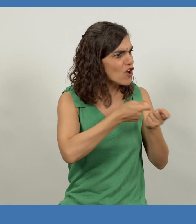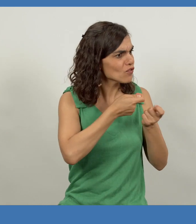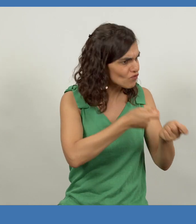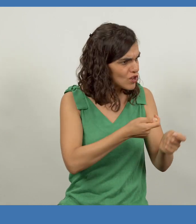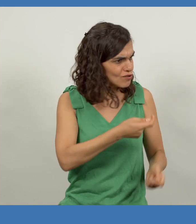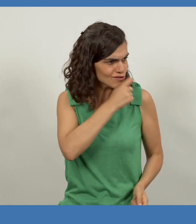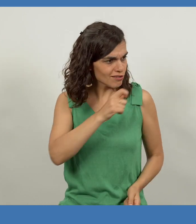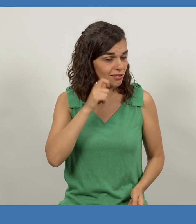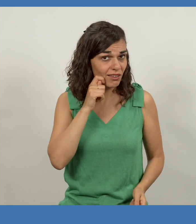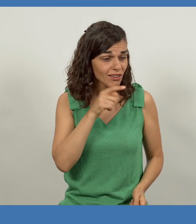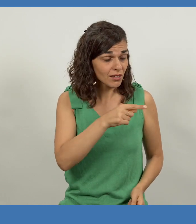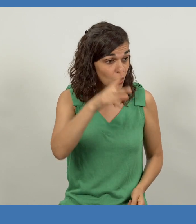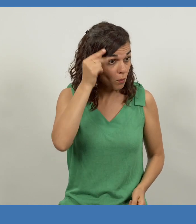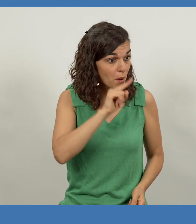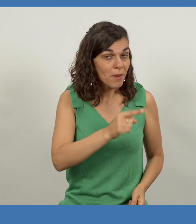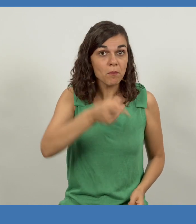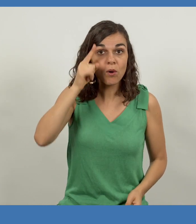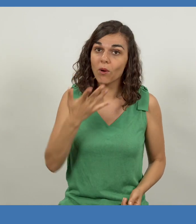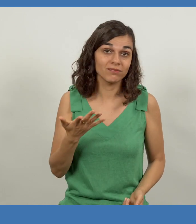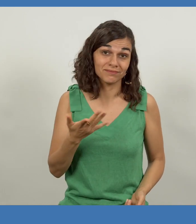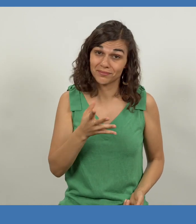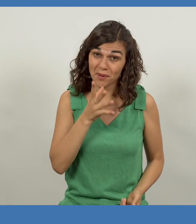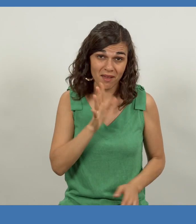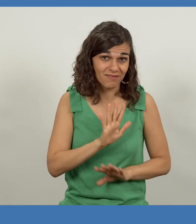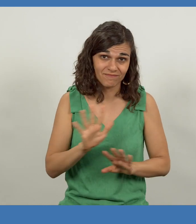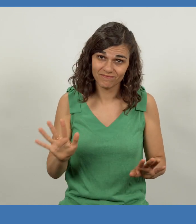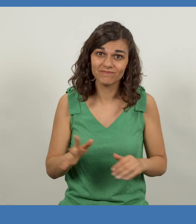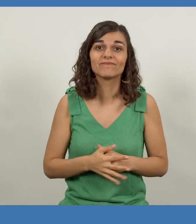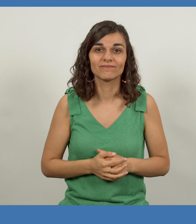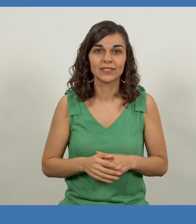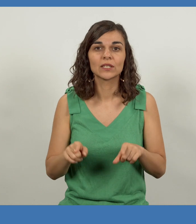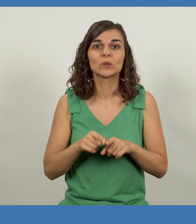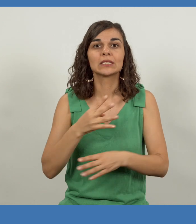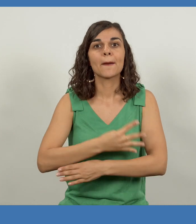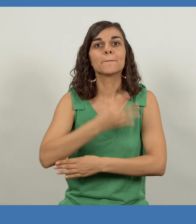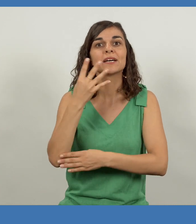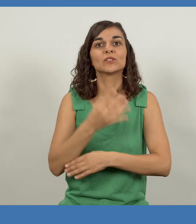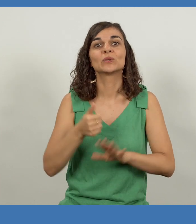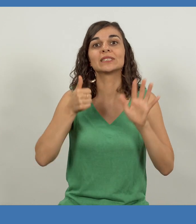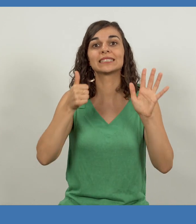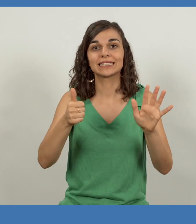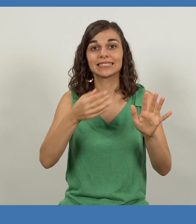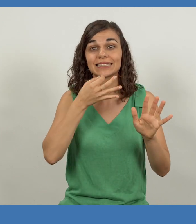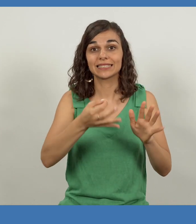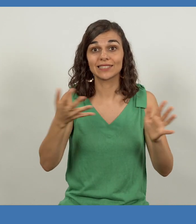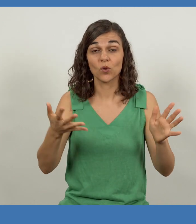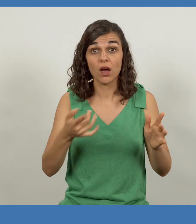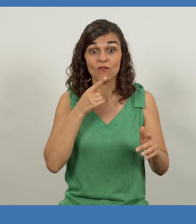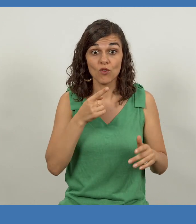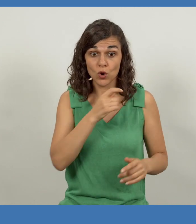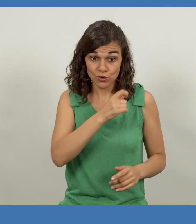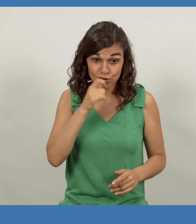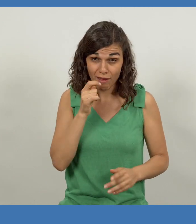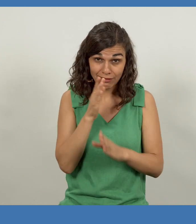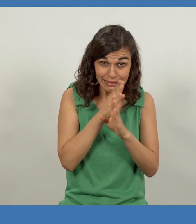comprenne pourquoi il jeûne. Et comme le dit Jésus dans Matthieu 6, il doit être le plus discret possible. Mais lorsque le